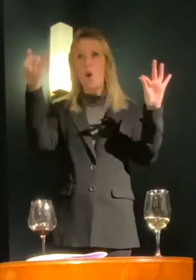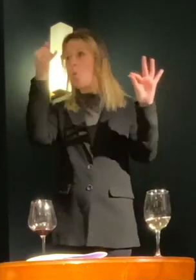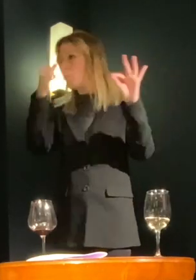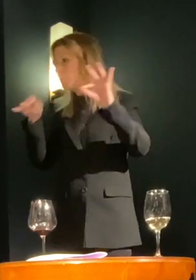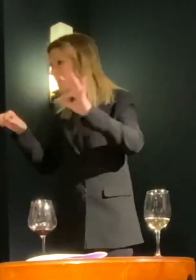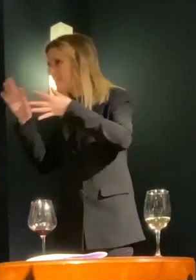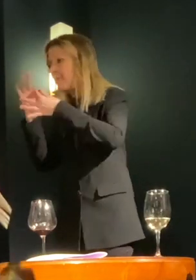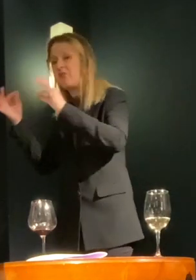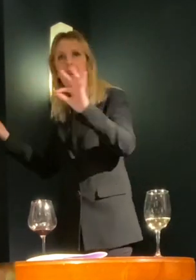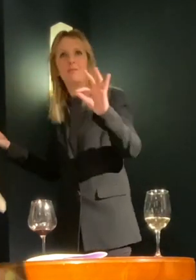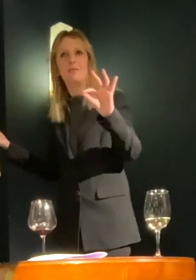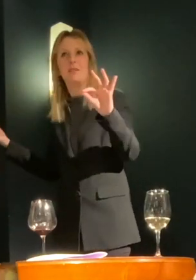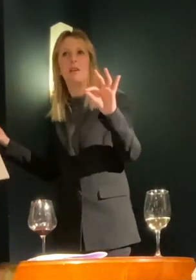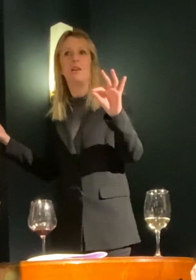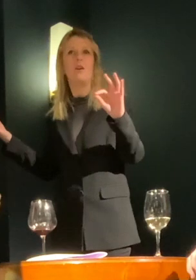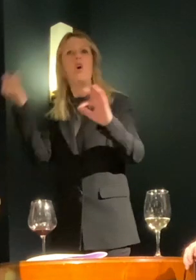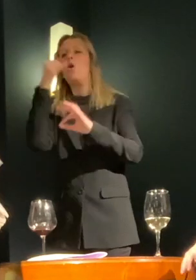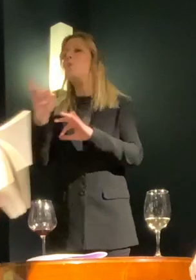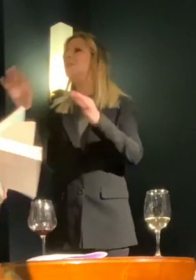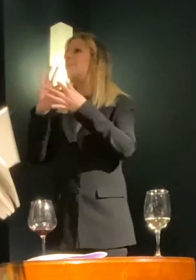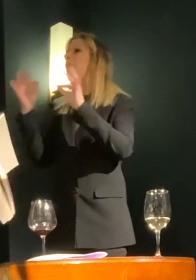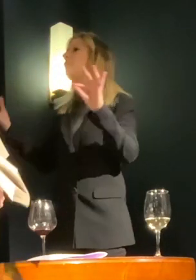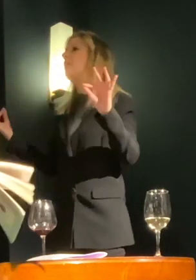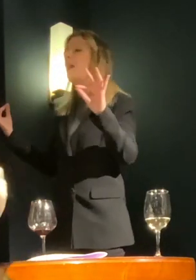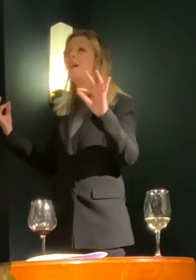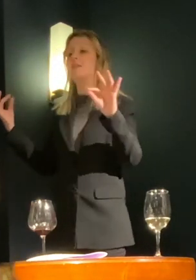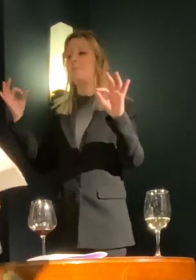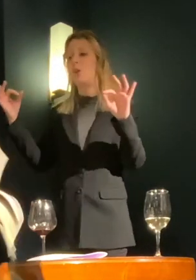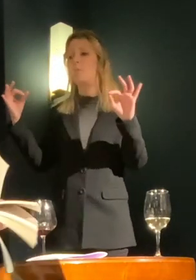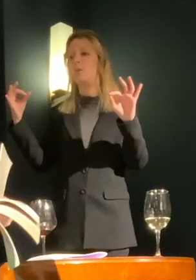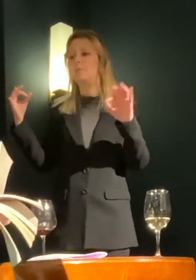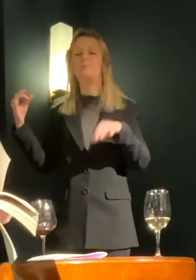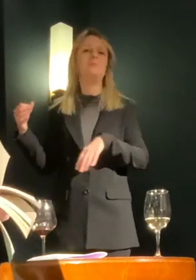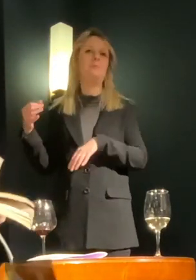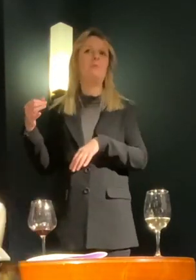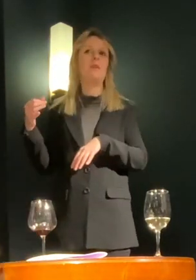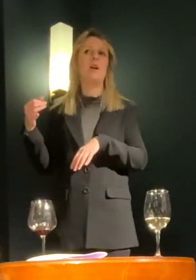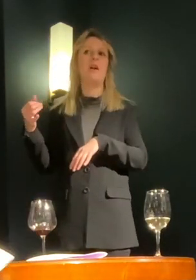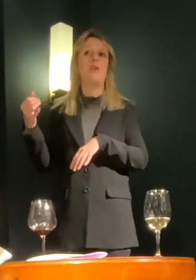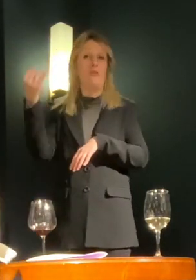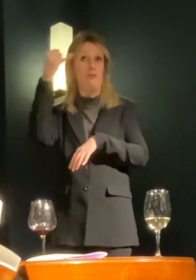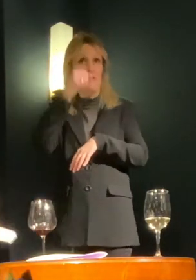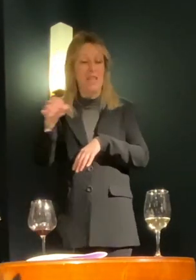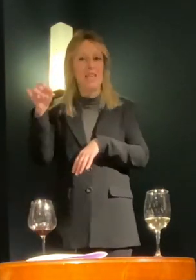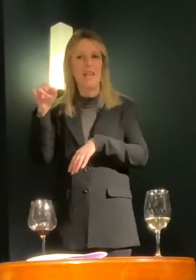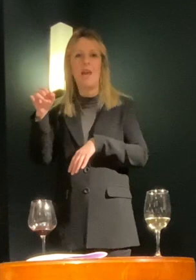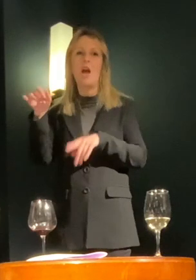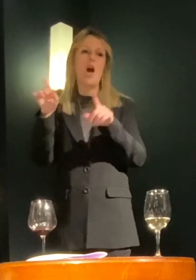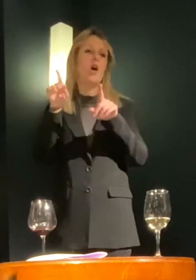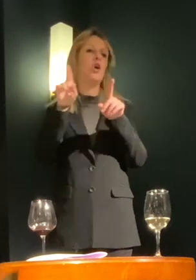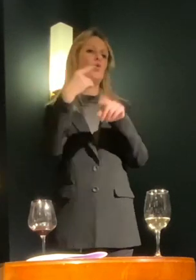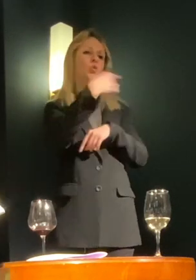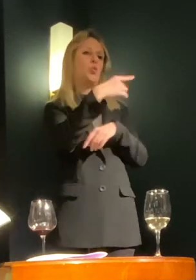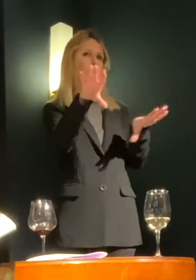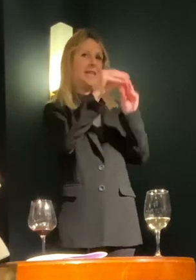frase non c'è spoiler, nel senso, l'ultima frase è una suggestione. Avevo fatto una rubrica dove dicevo che la fine sia il tuo inizio, io ti leggo l'ultima frase, se ti